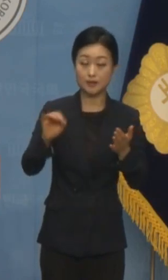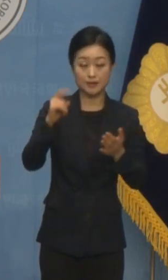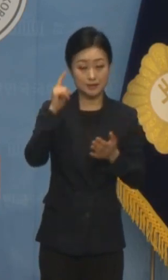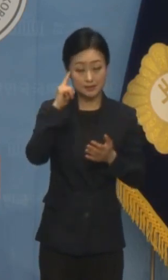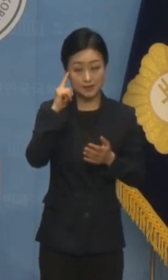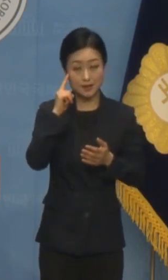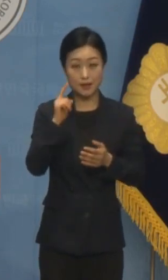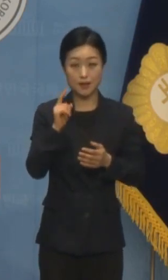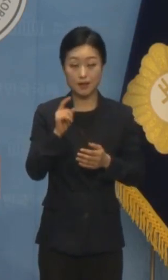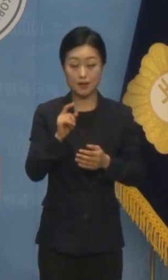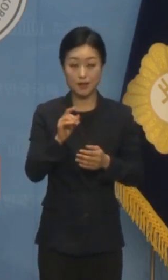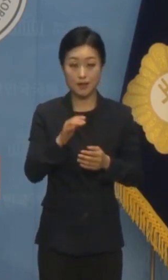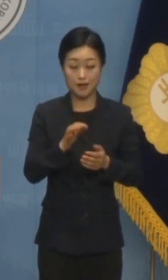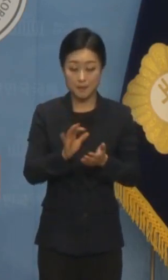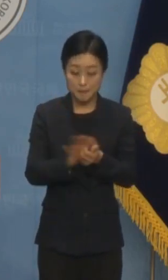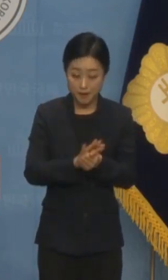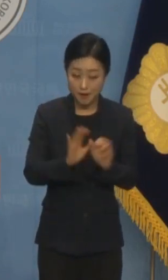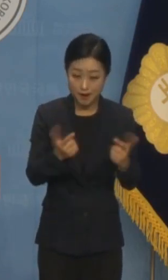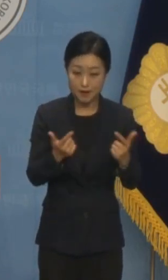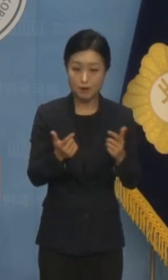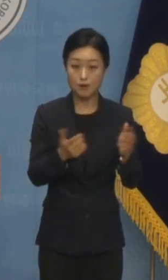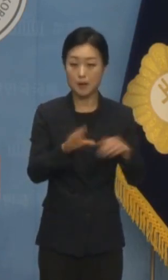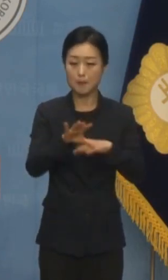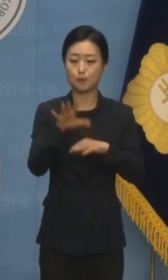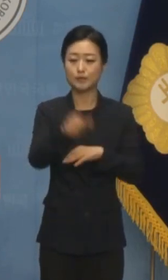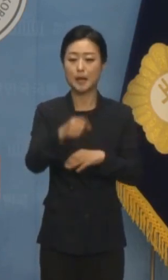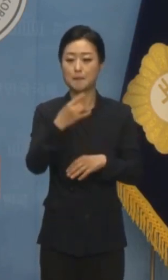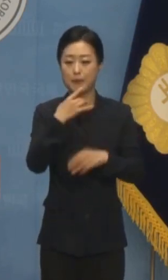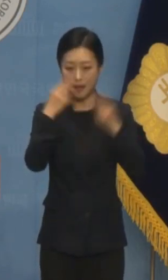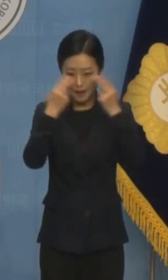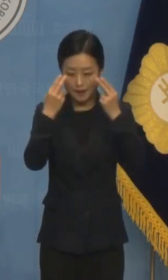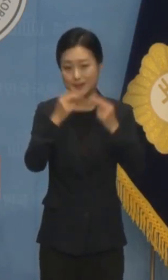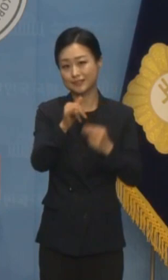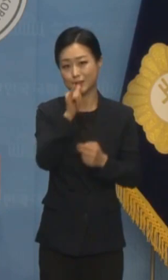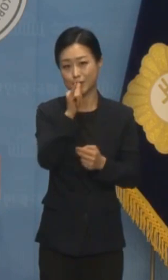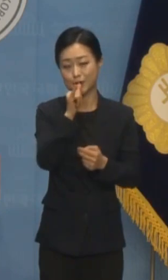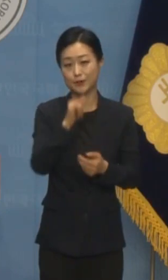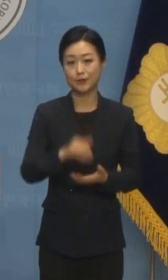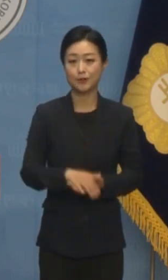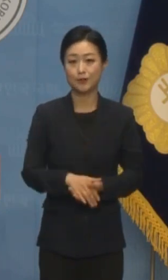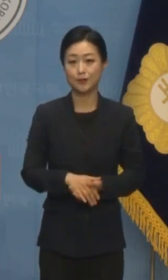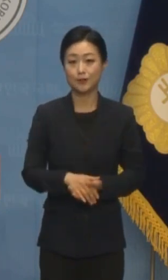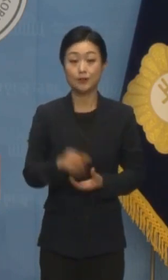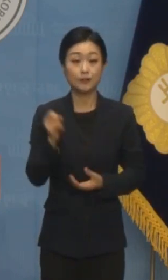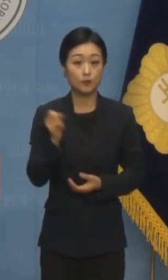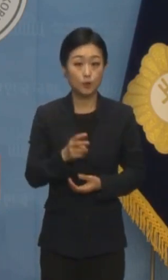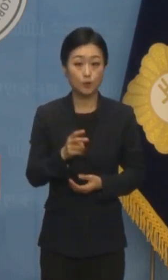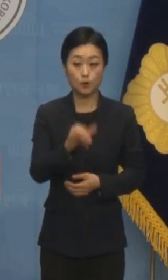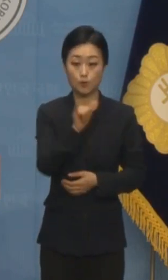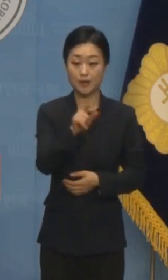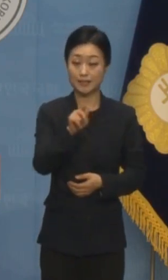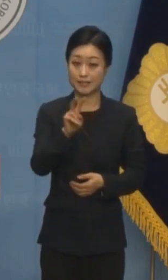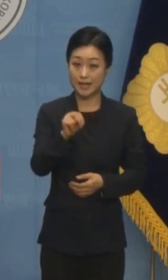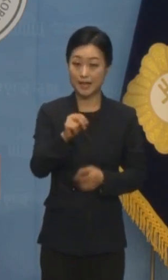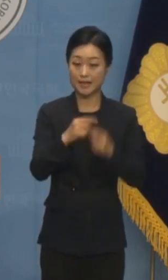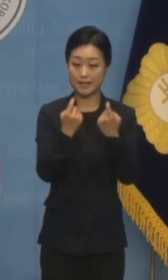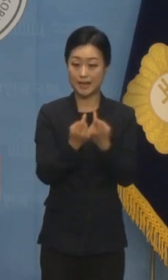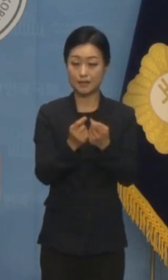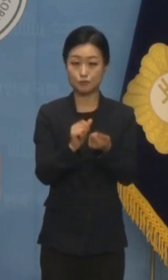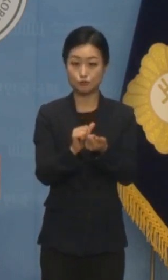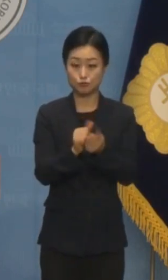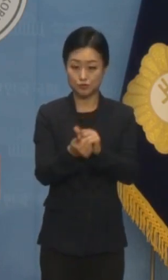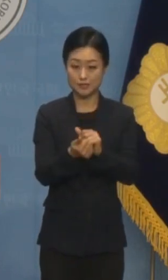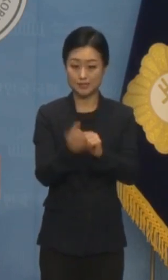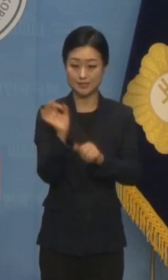탈법을 넘나들며 방송 장악에만 혈안이 돼 있습니다. 더욱이 YTN 사형화 의결